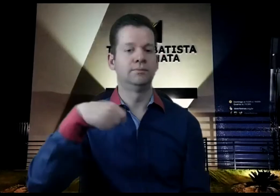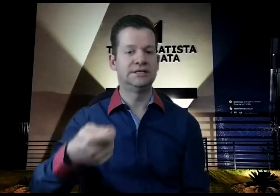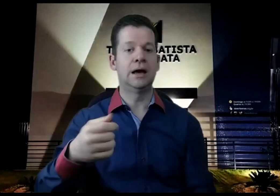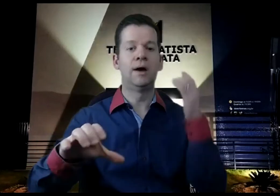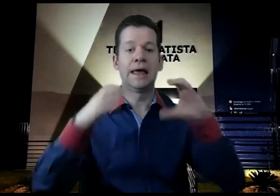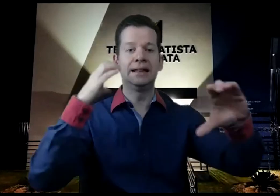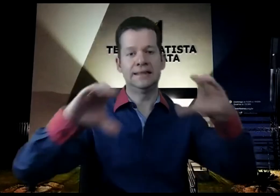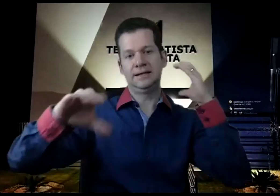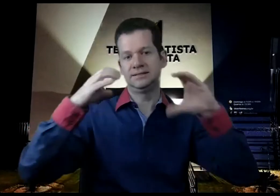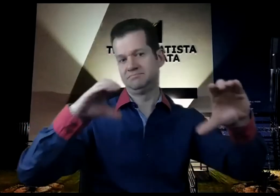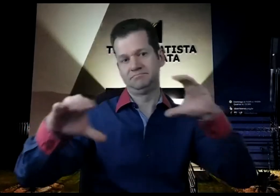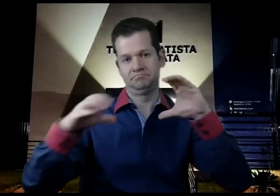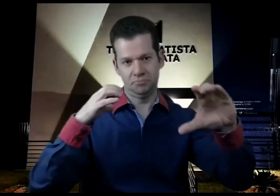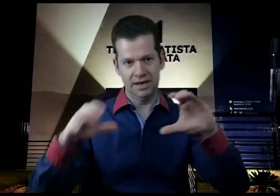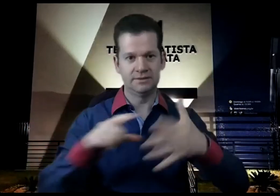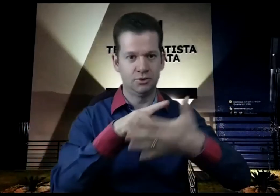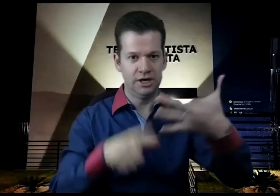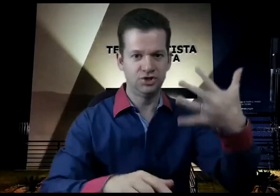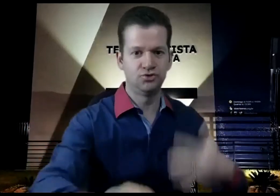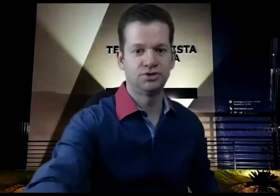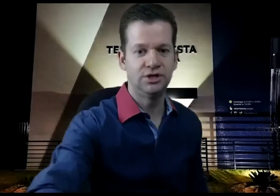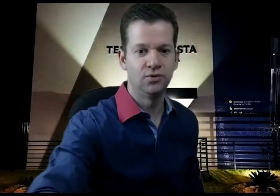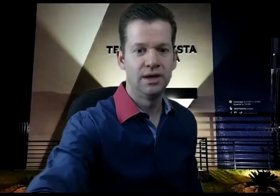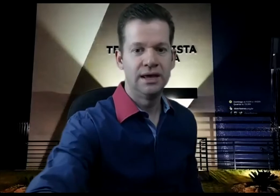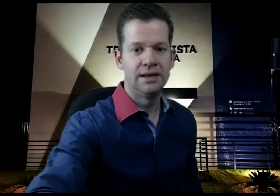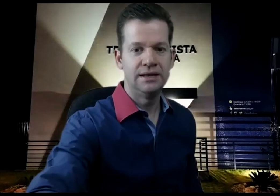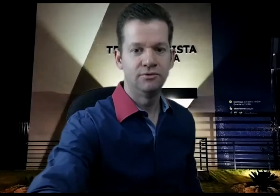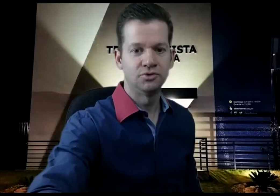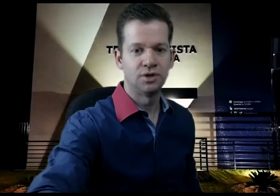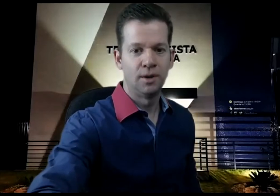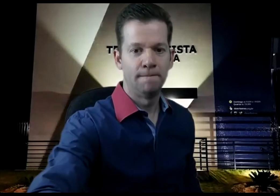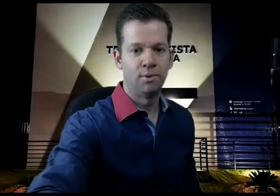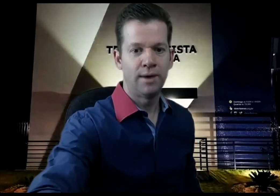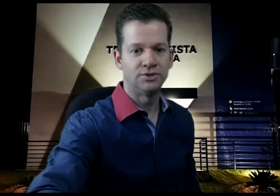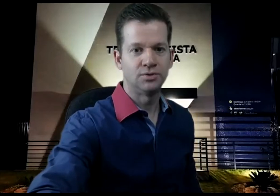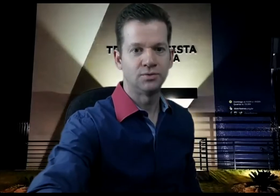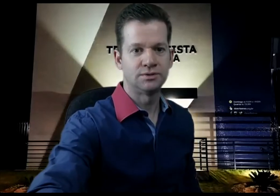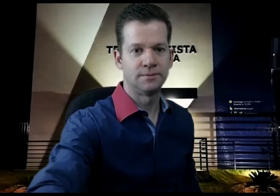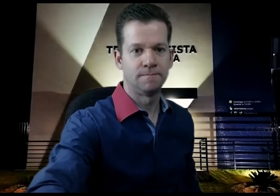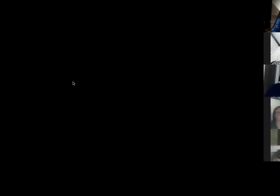Sinal, Cantares. Ok? São estes os 5 livros poéticos.